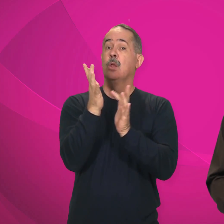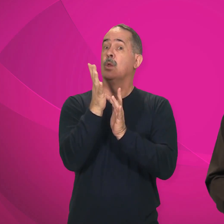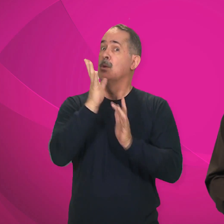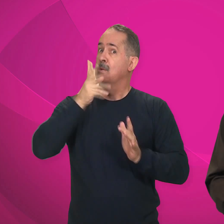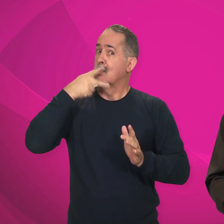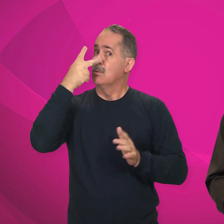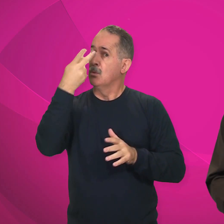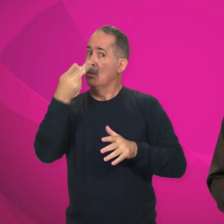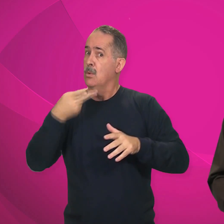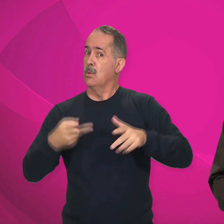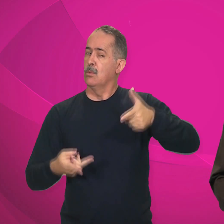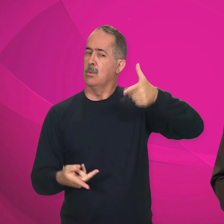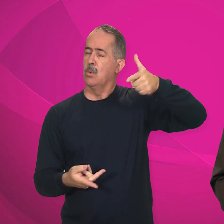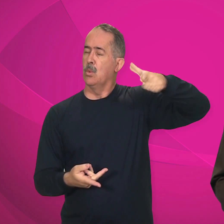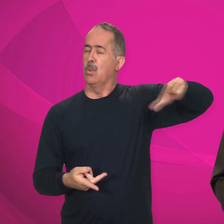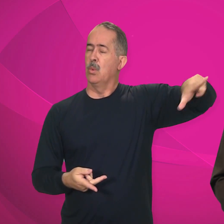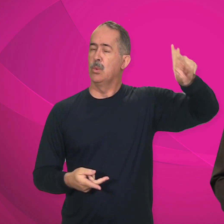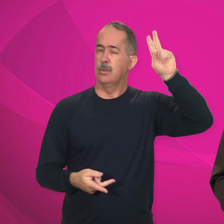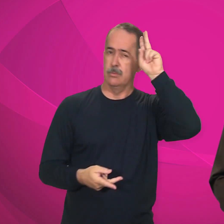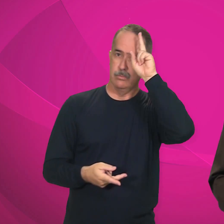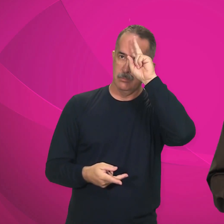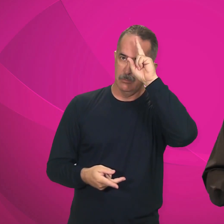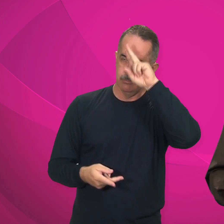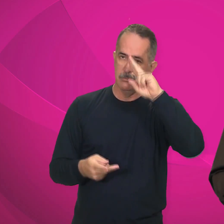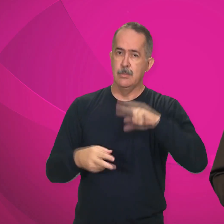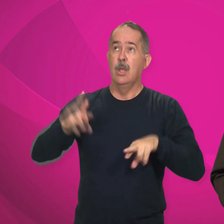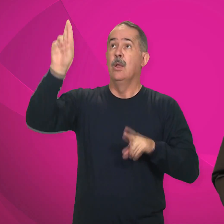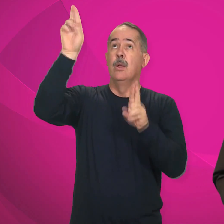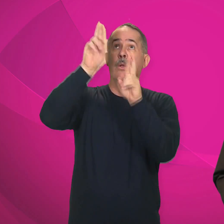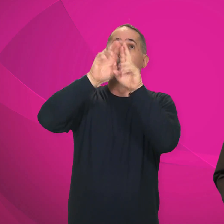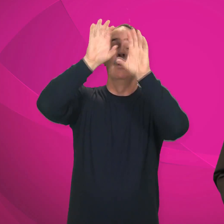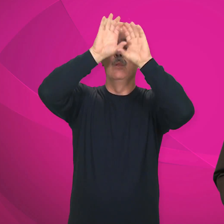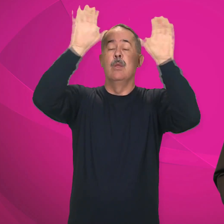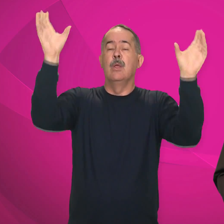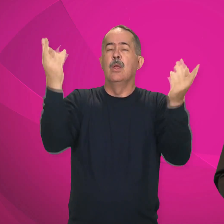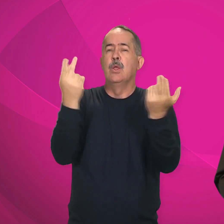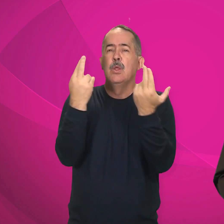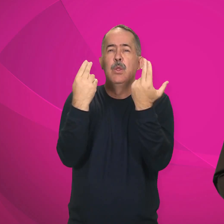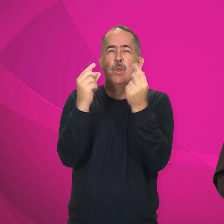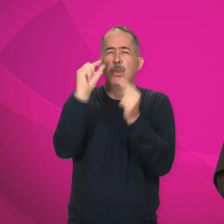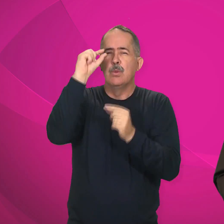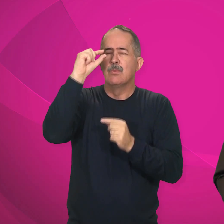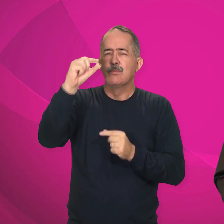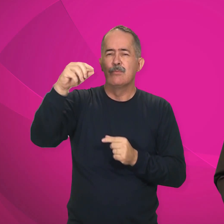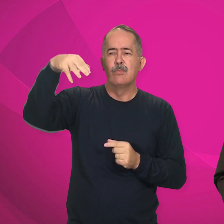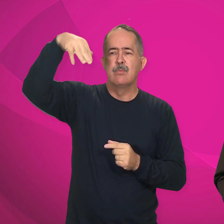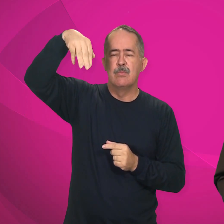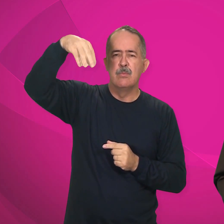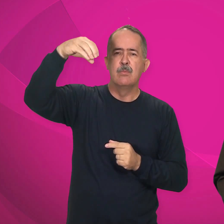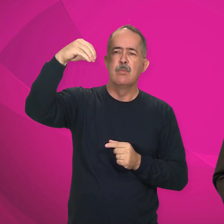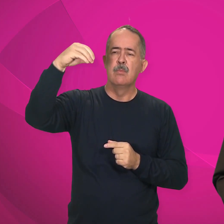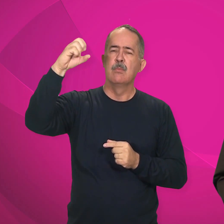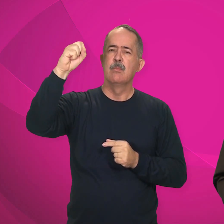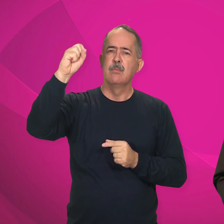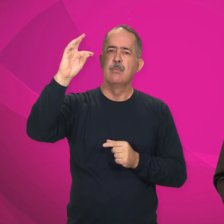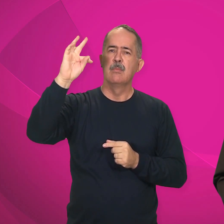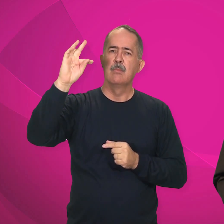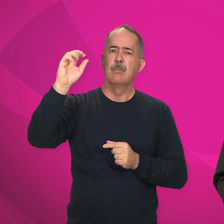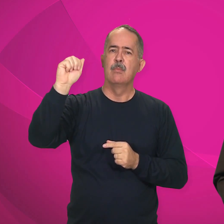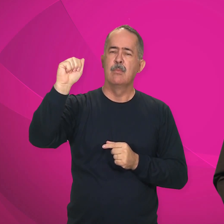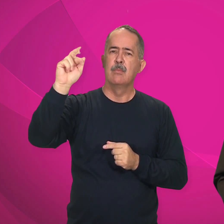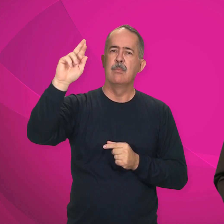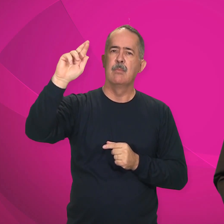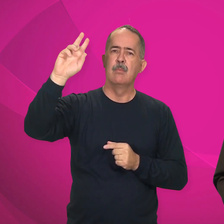Jesus contou uma outra parábola. O reino dos céus é como uma semente de mostarda que um